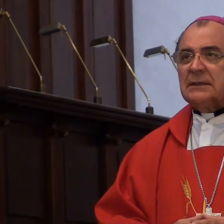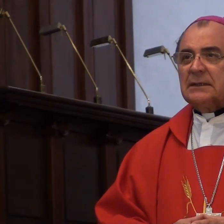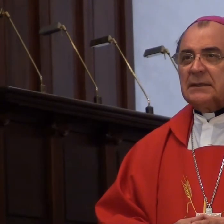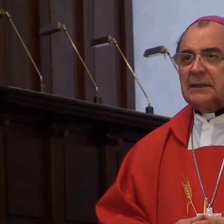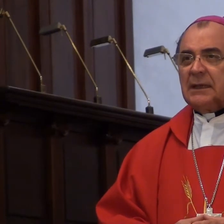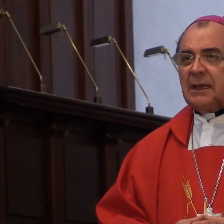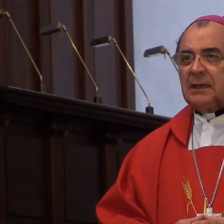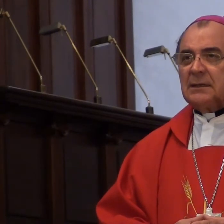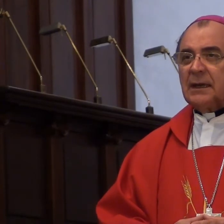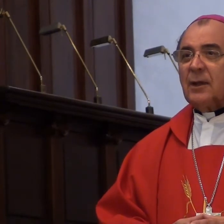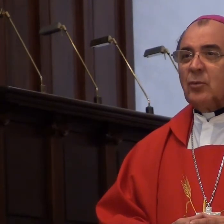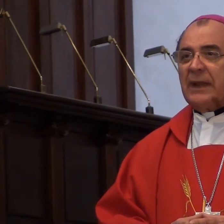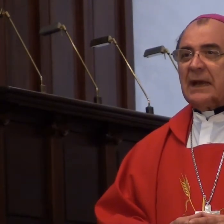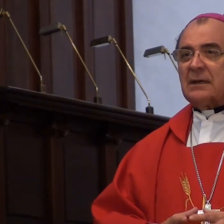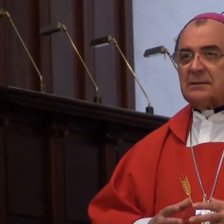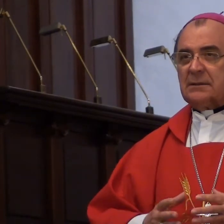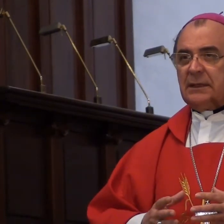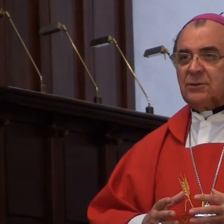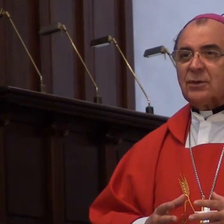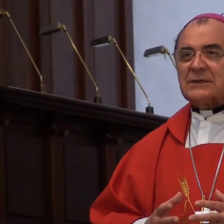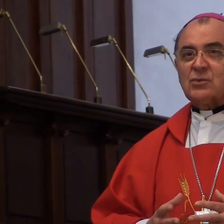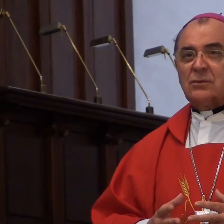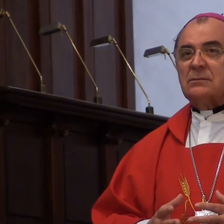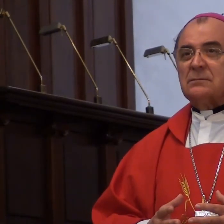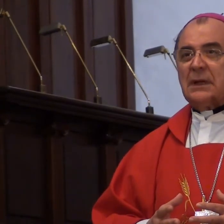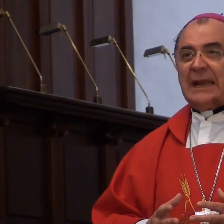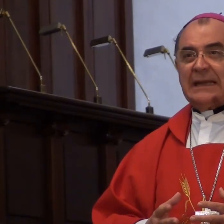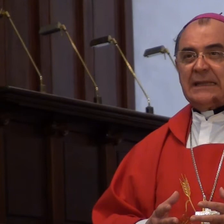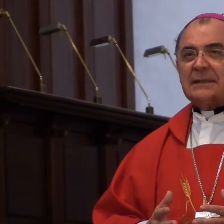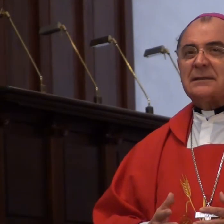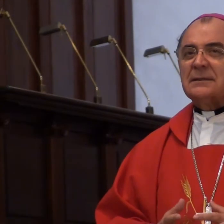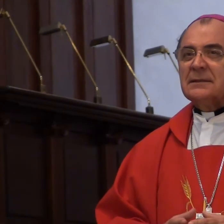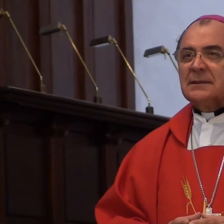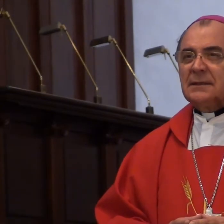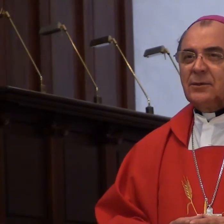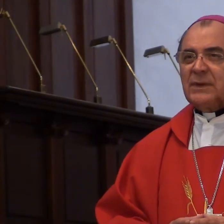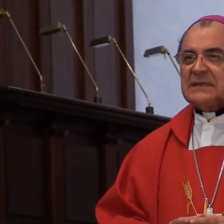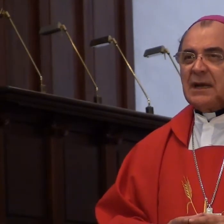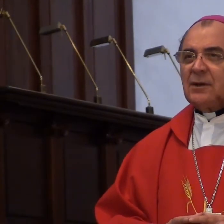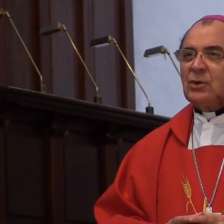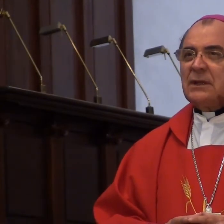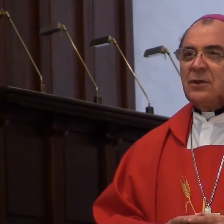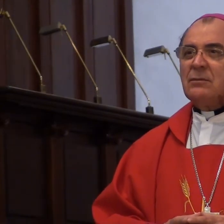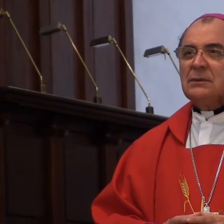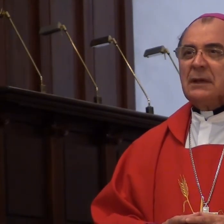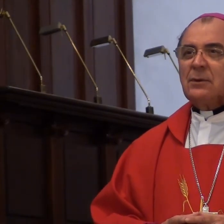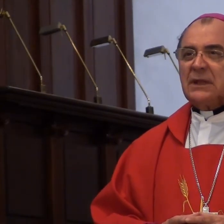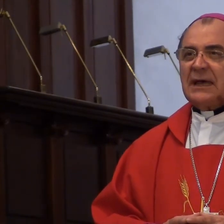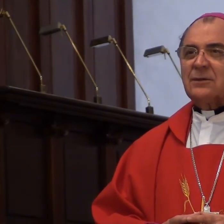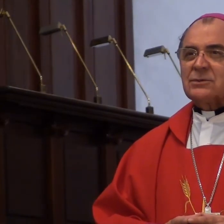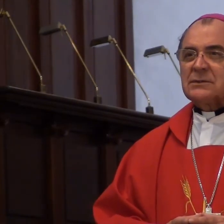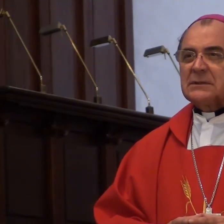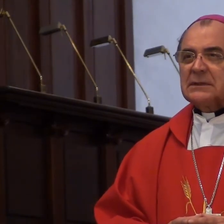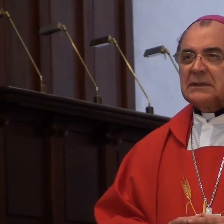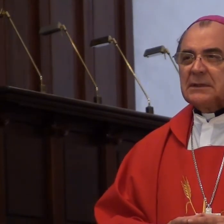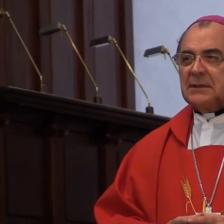cosa que recuperar en toda su Claridad nuestra condición de